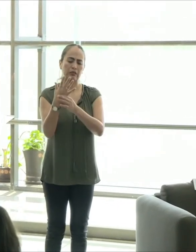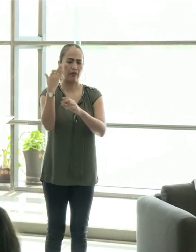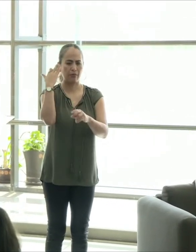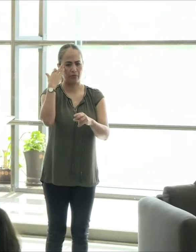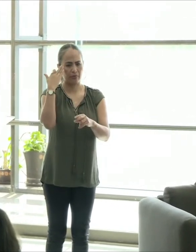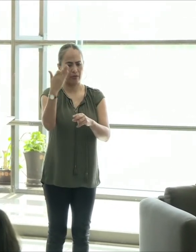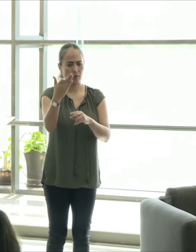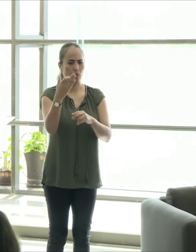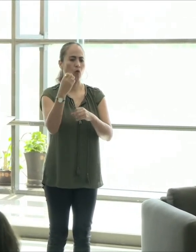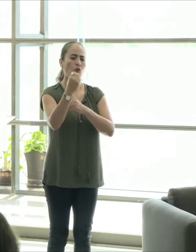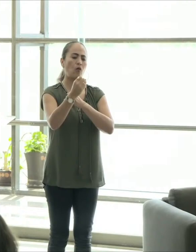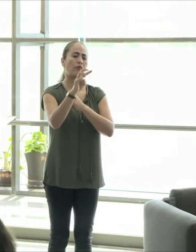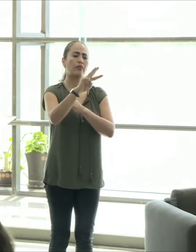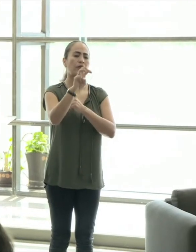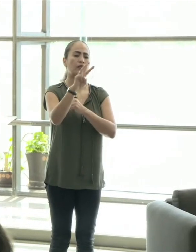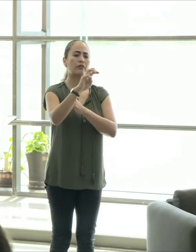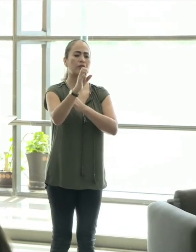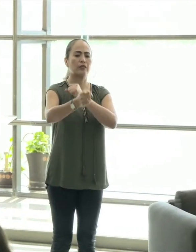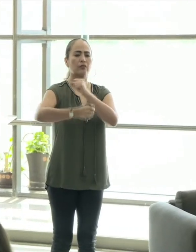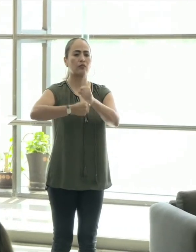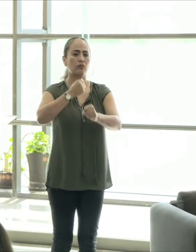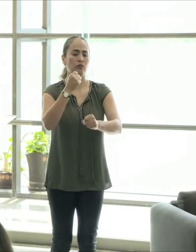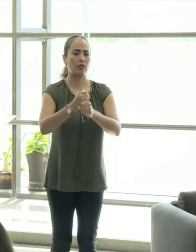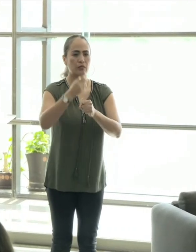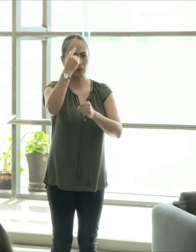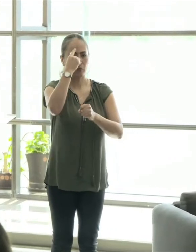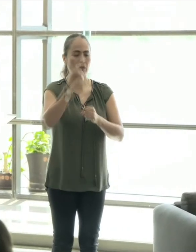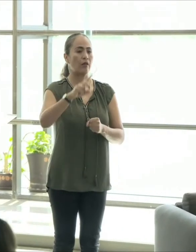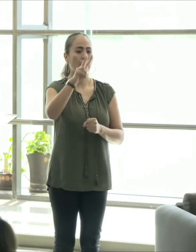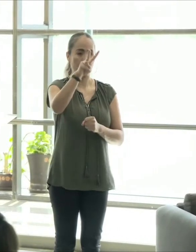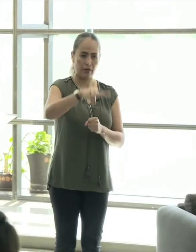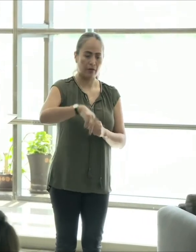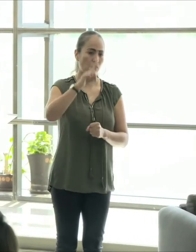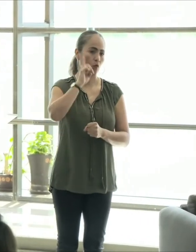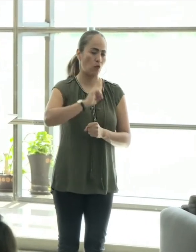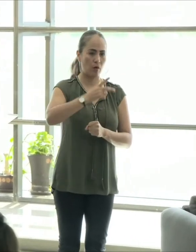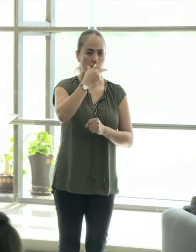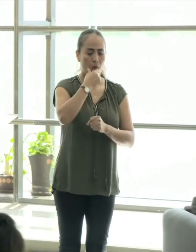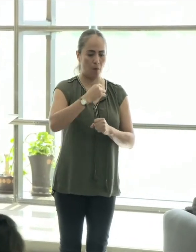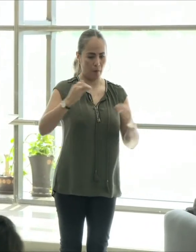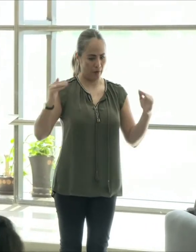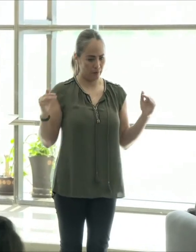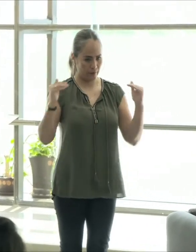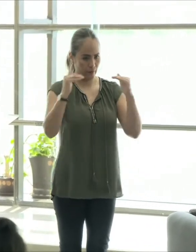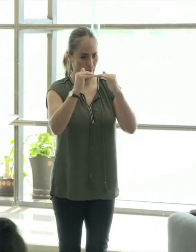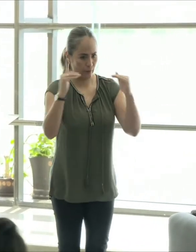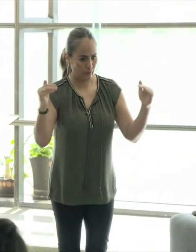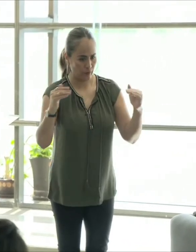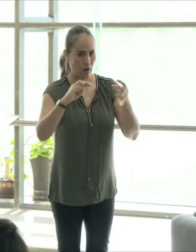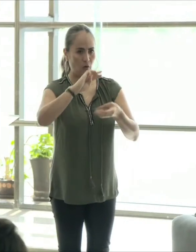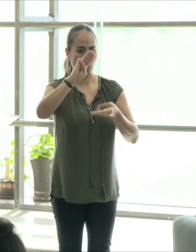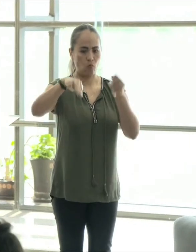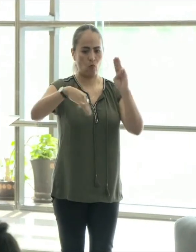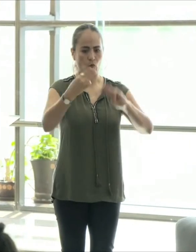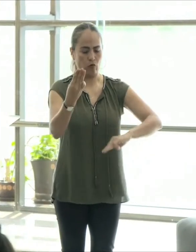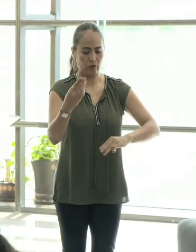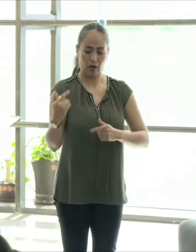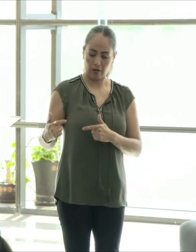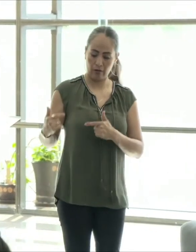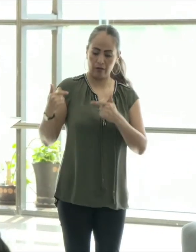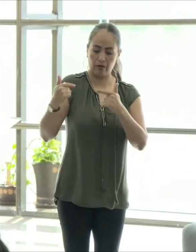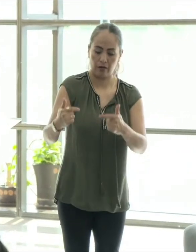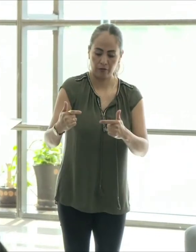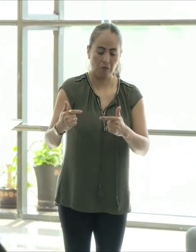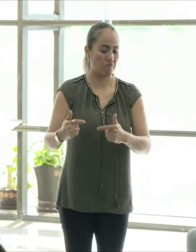300 años que haya igualdad de género en el mundo en todo el mundo Entonces ni Esta generación ni